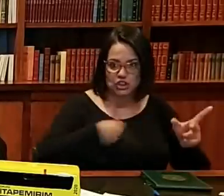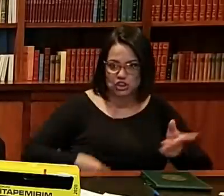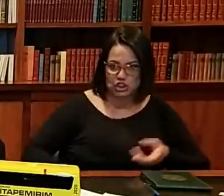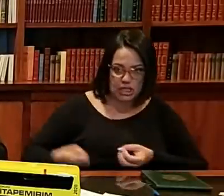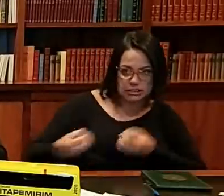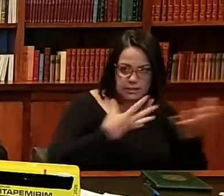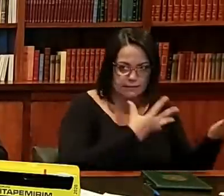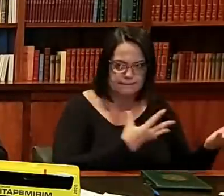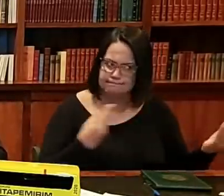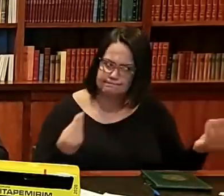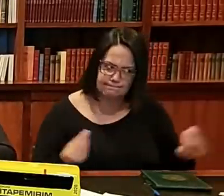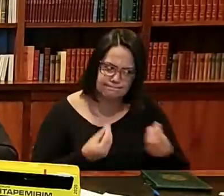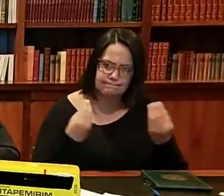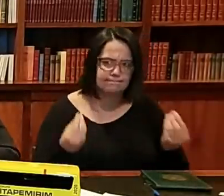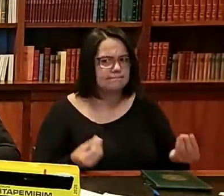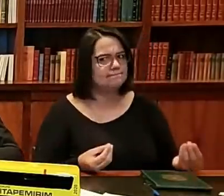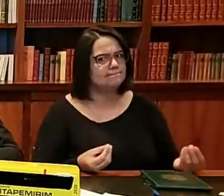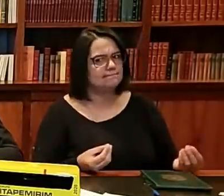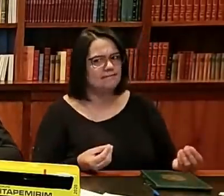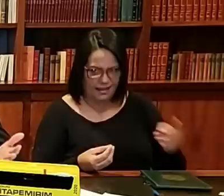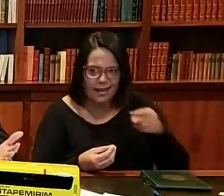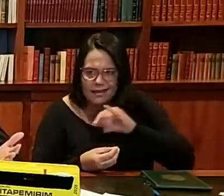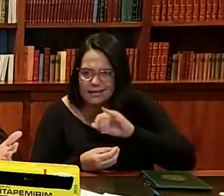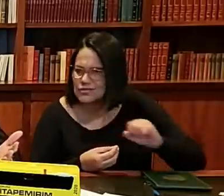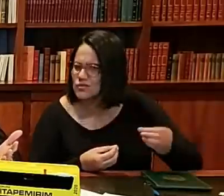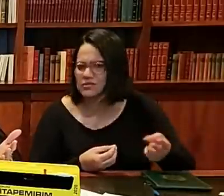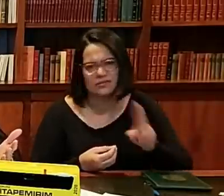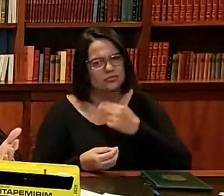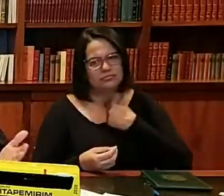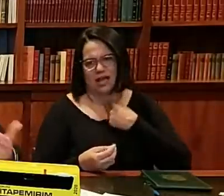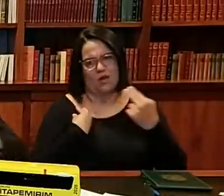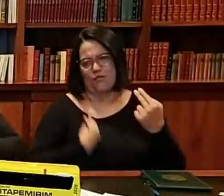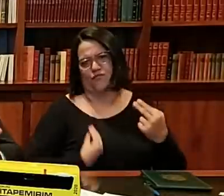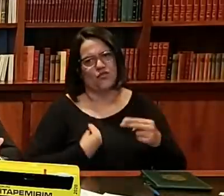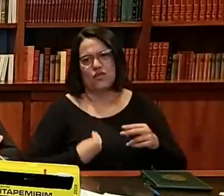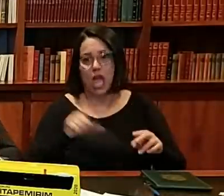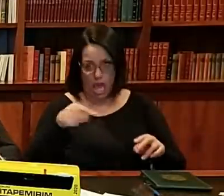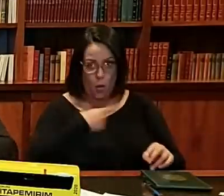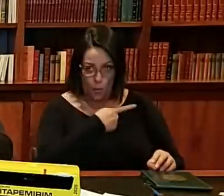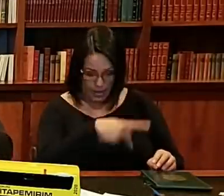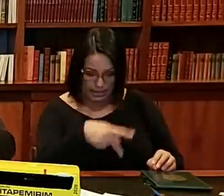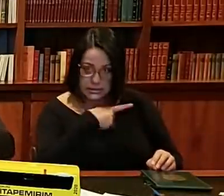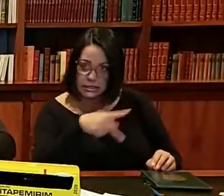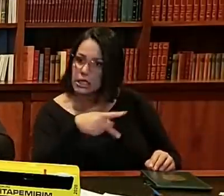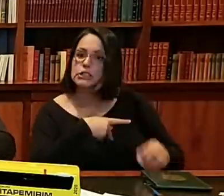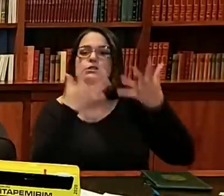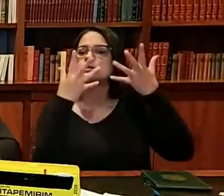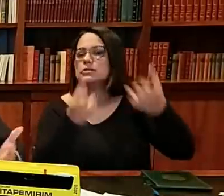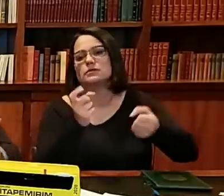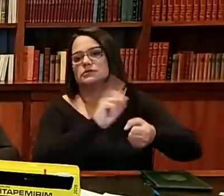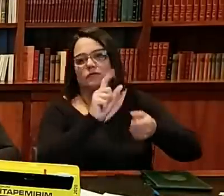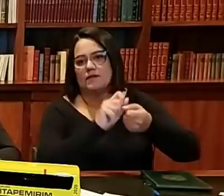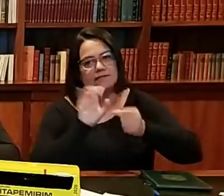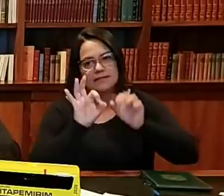para justificar a despesa, vai aplicar, é isso? Não funciona assim. Enquanto eu for presidente da República, não vai ser